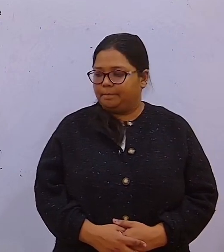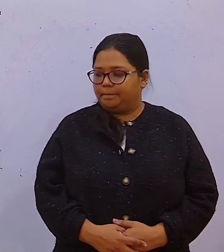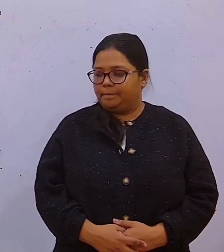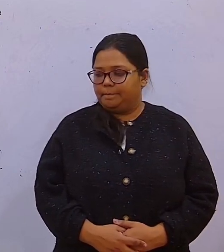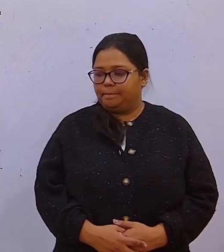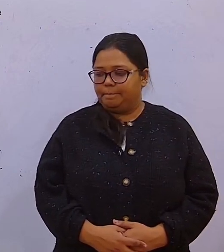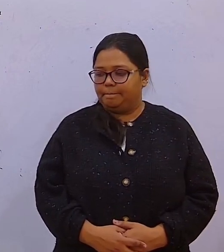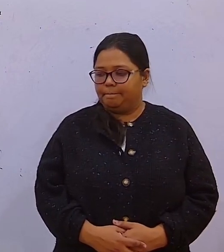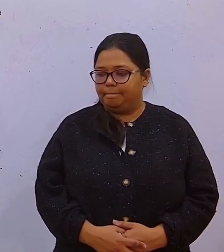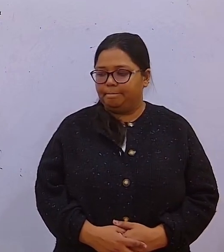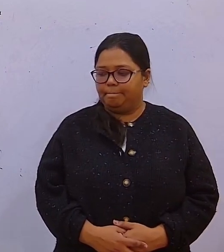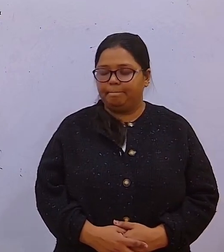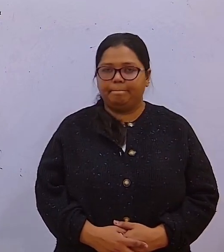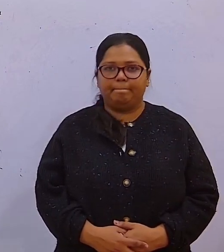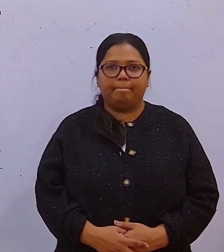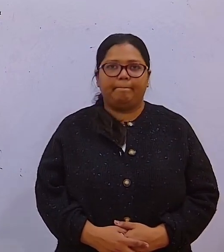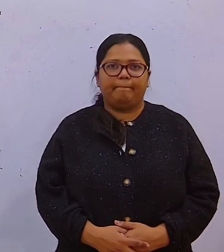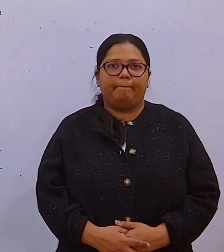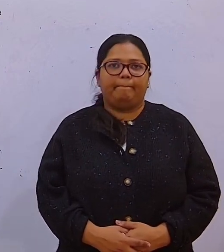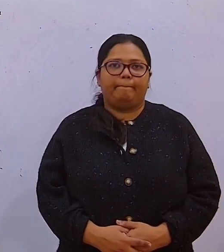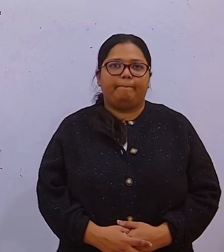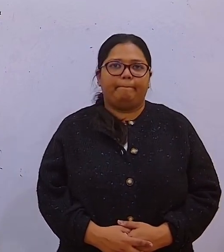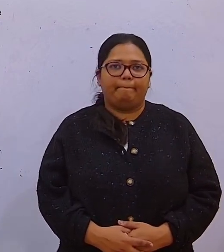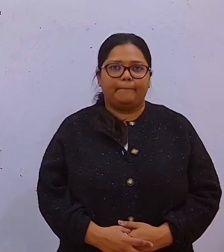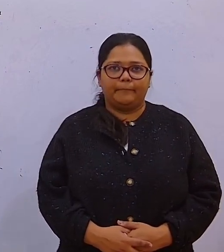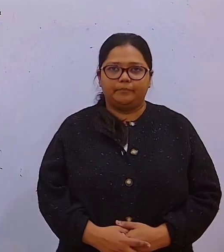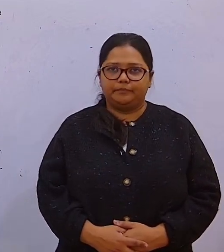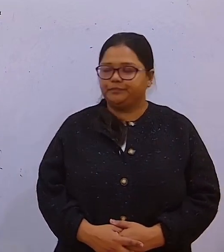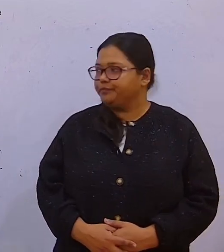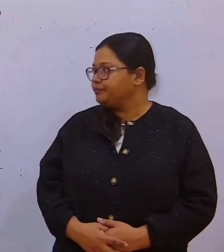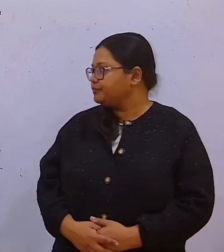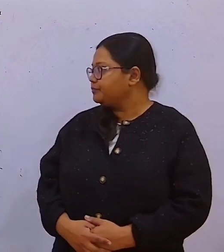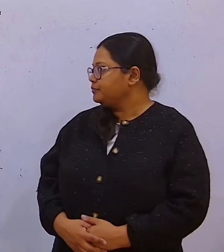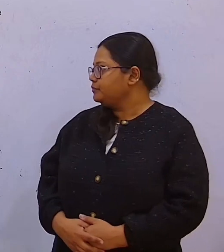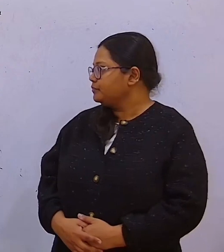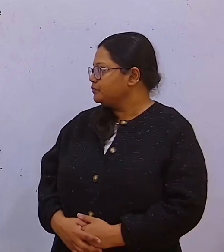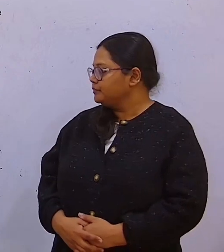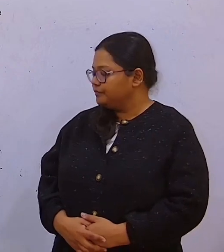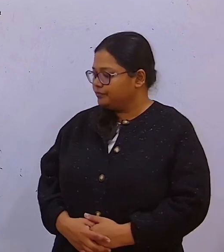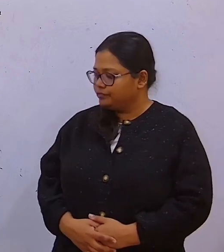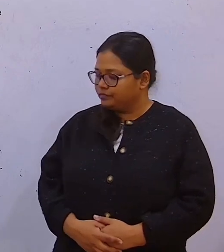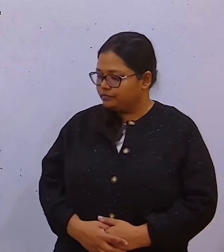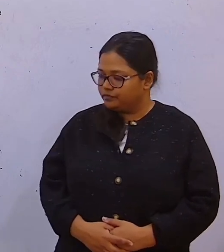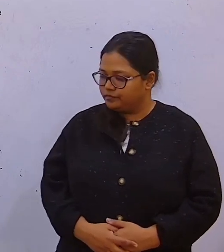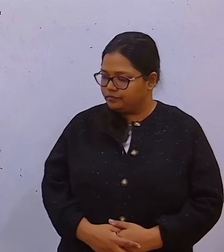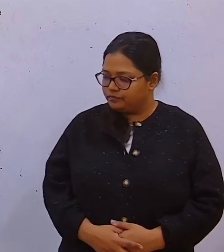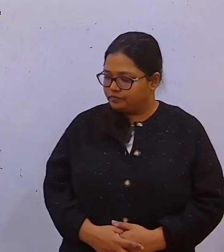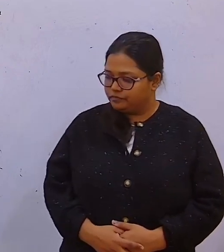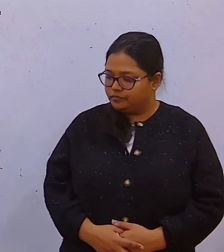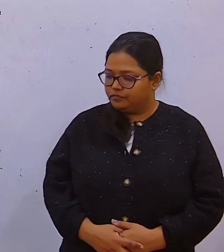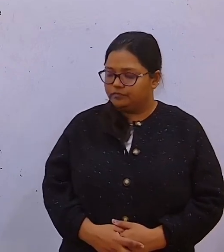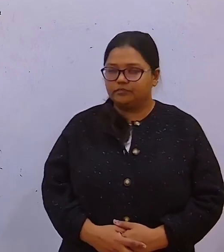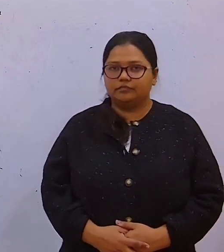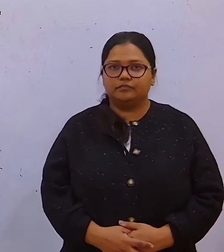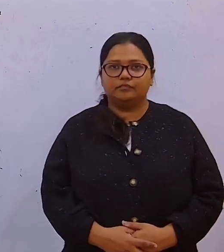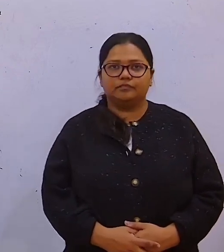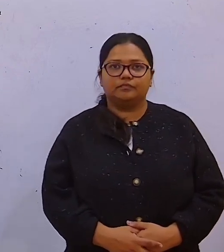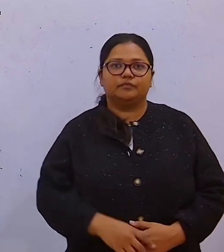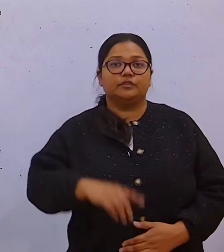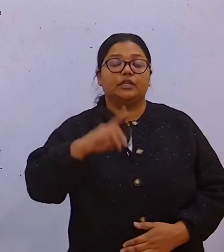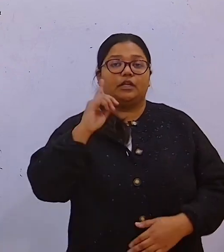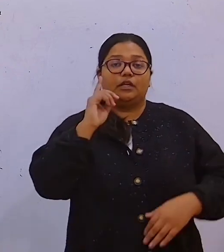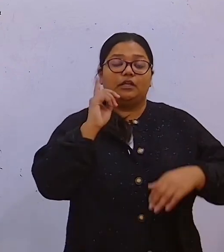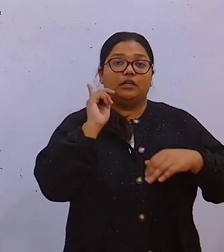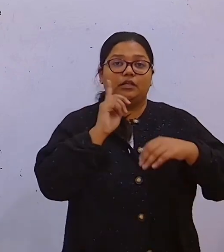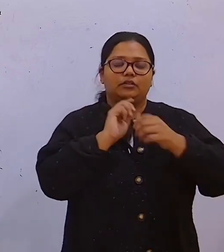बताओ मेरे पास 2 ब्रेड है, आई मतलब चलो ही गॉट अ 2 ब्रेड की जगह आई गॉट अ 2 ब्रेड हो गया,